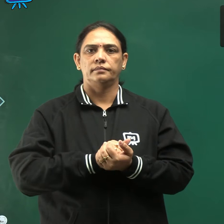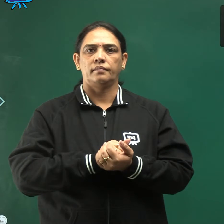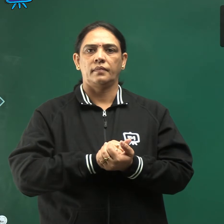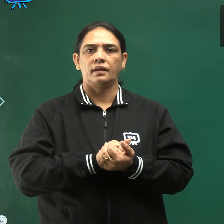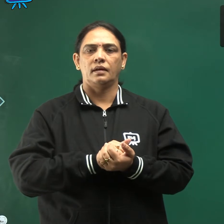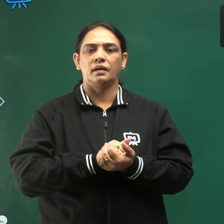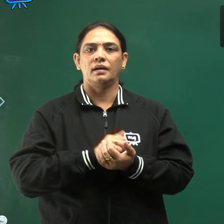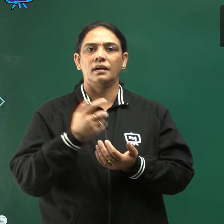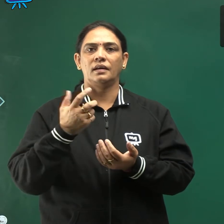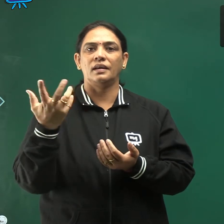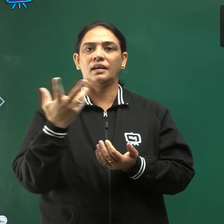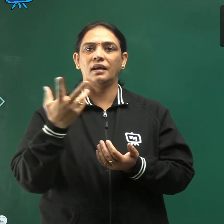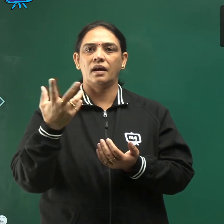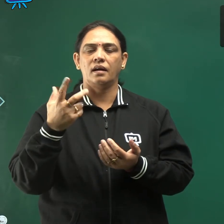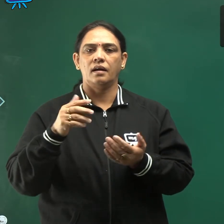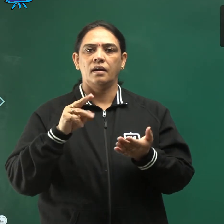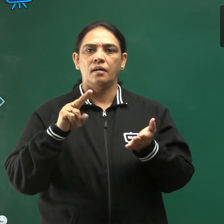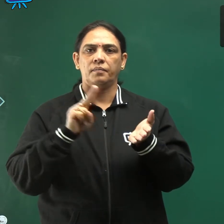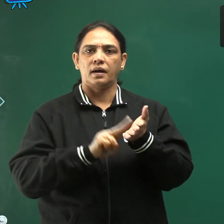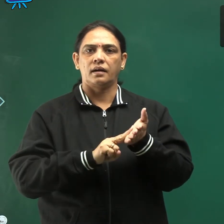कितनी प्राकृत